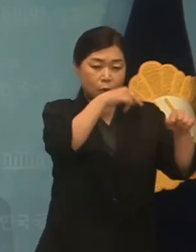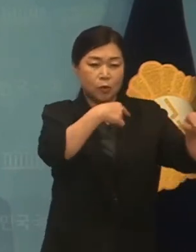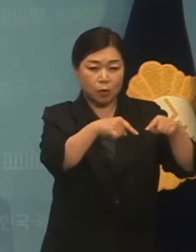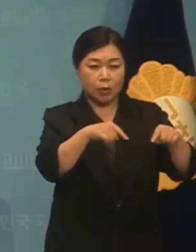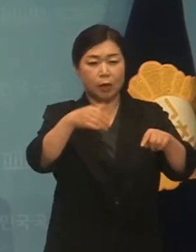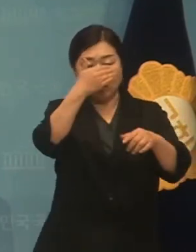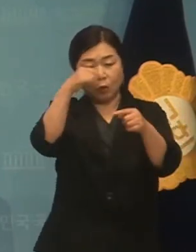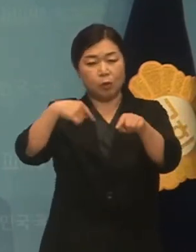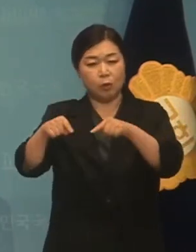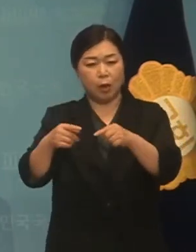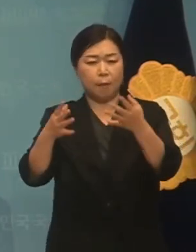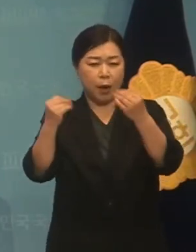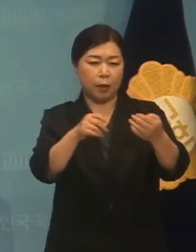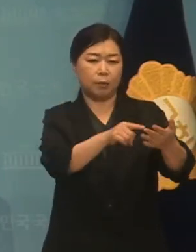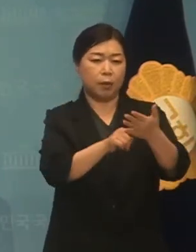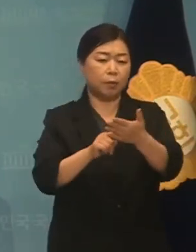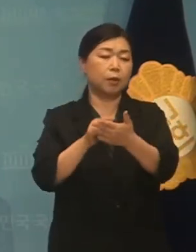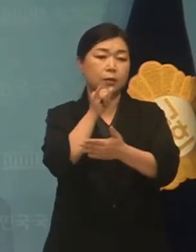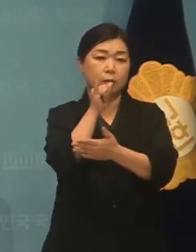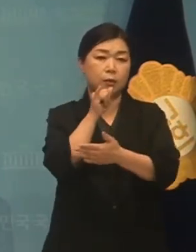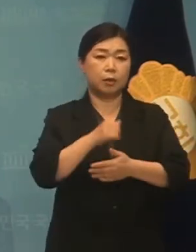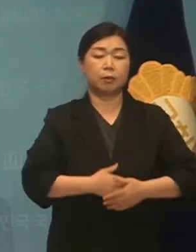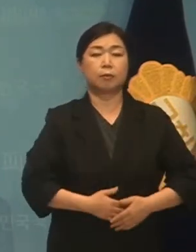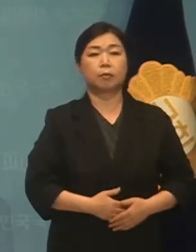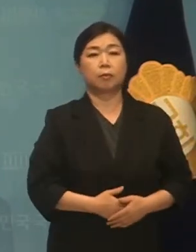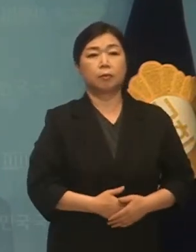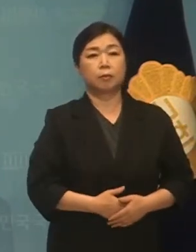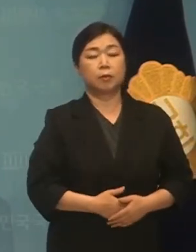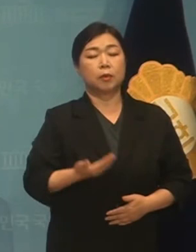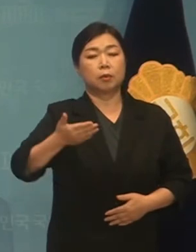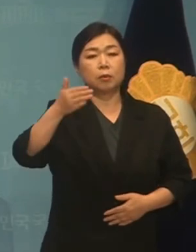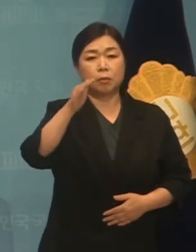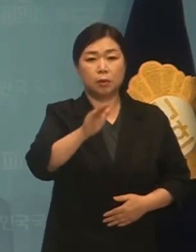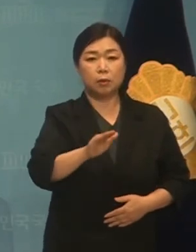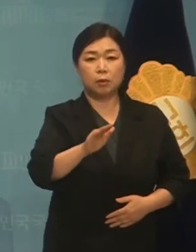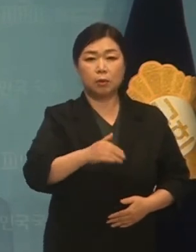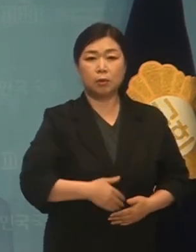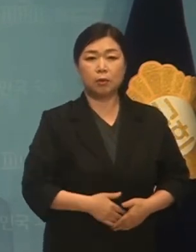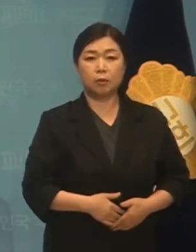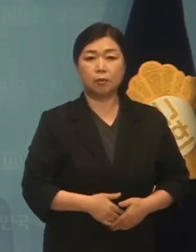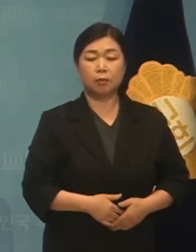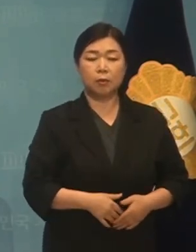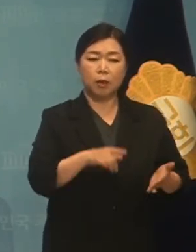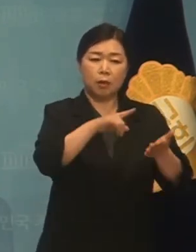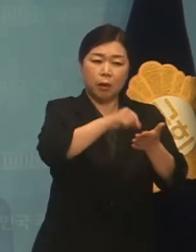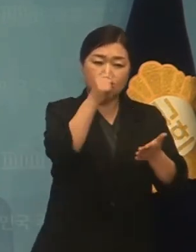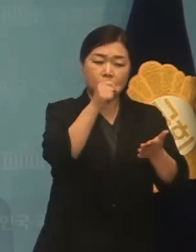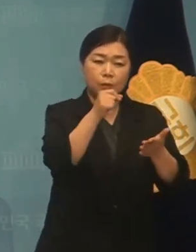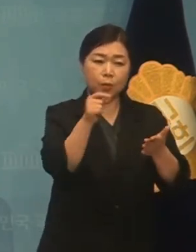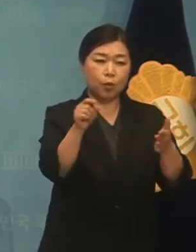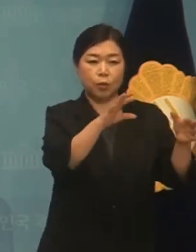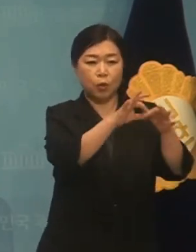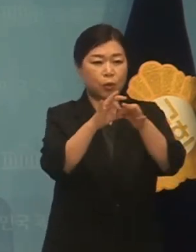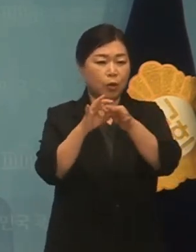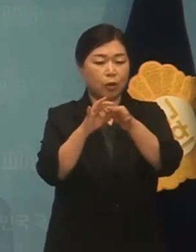청년정책이라며 수많은 정책들을 쏟아내고 있습니다. 하지만 개천사단의 역할을 했던